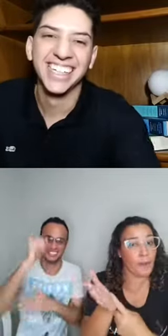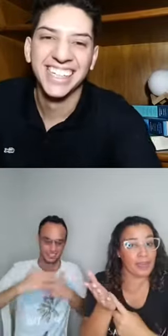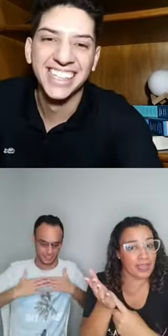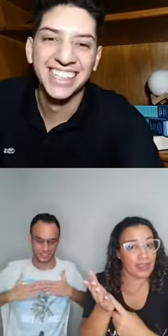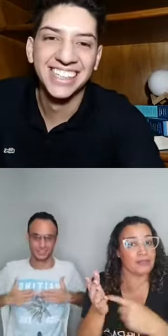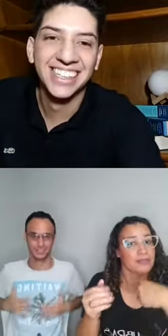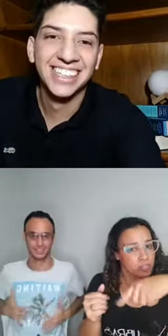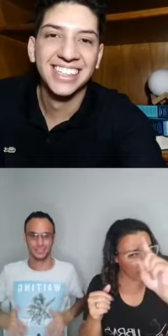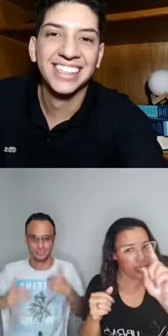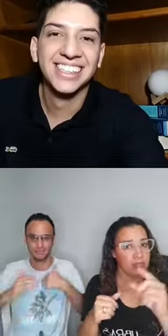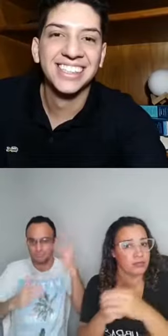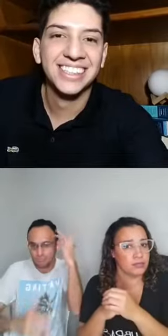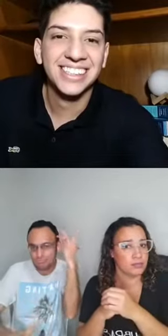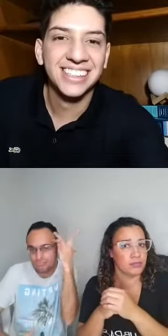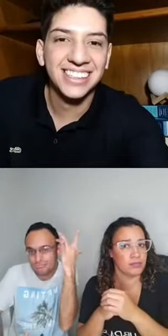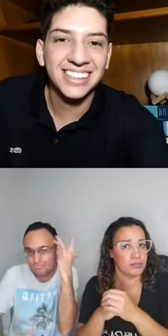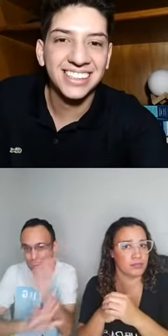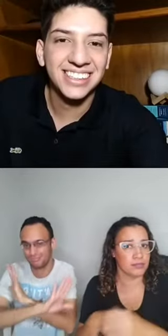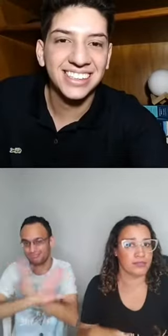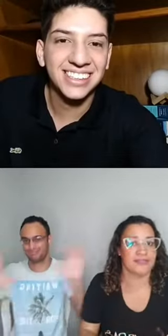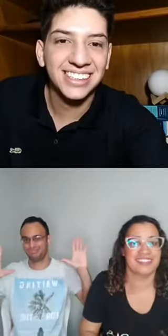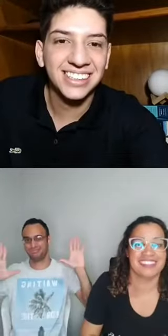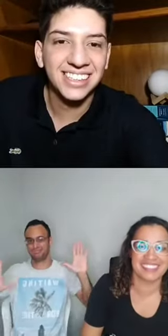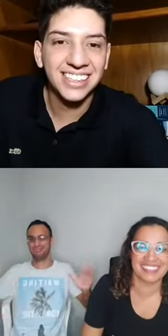a gente combina de ir.